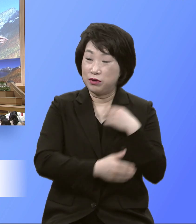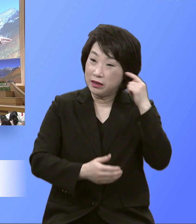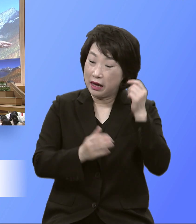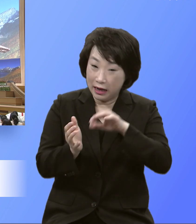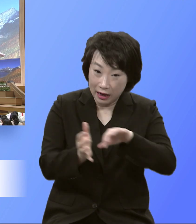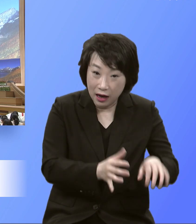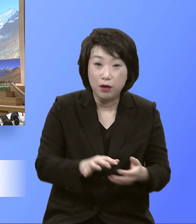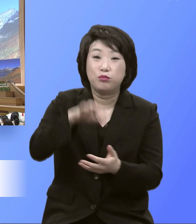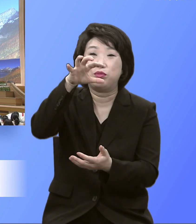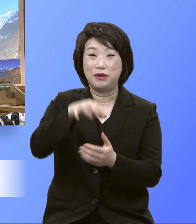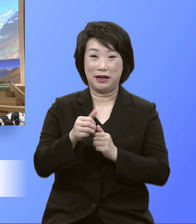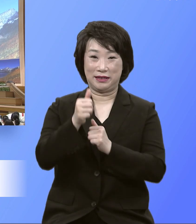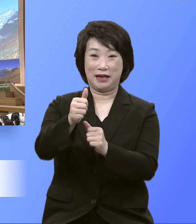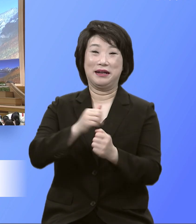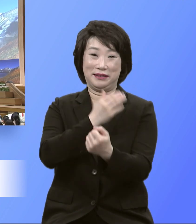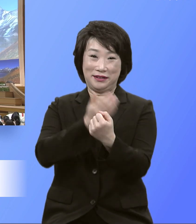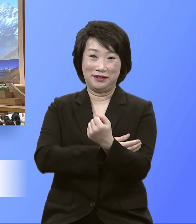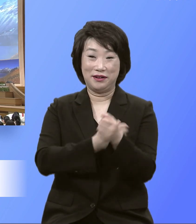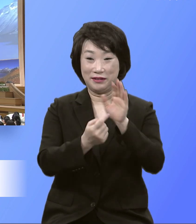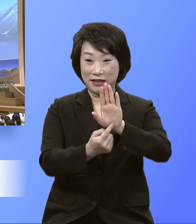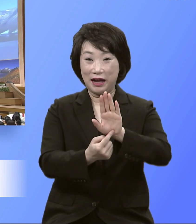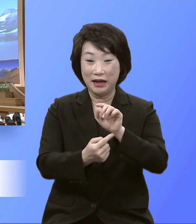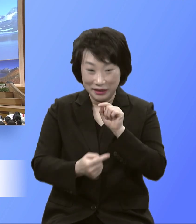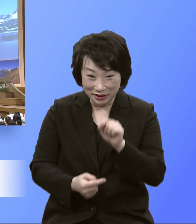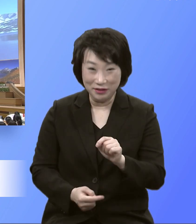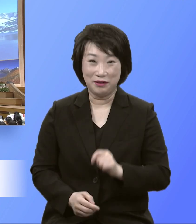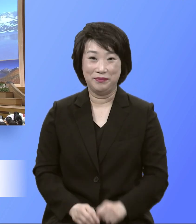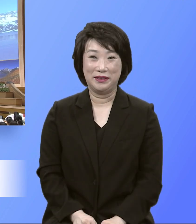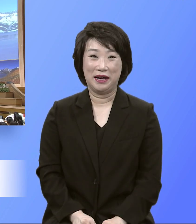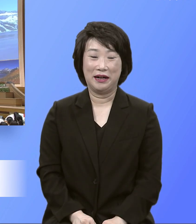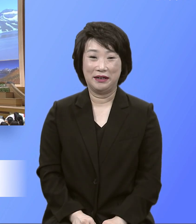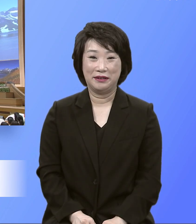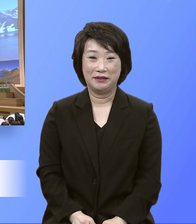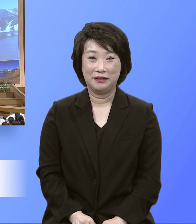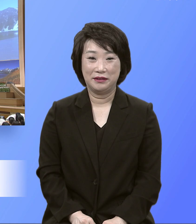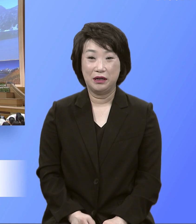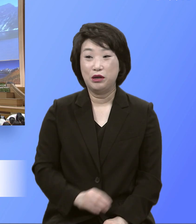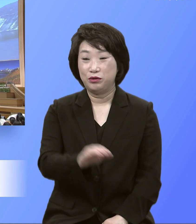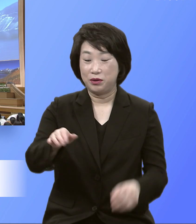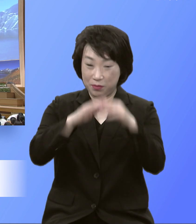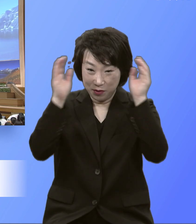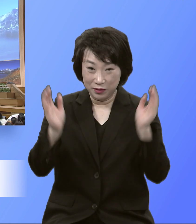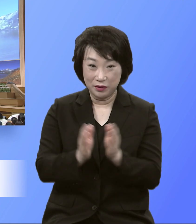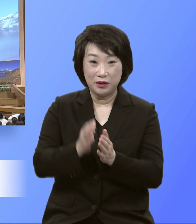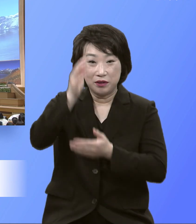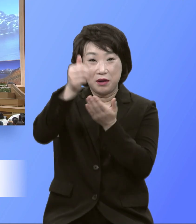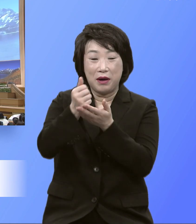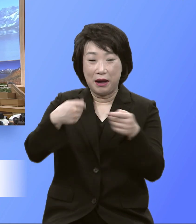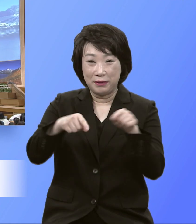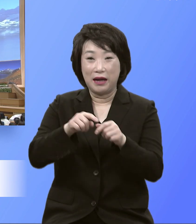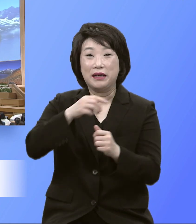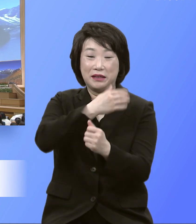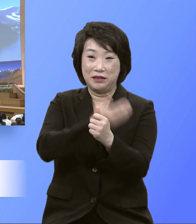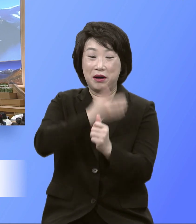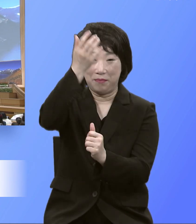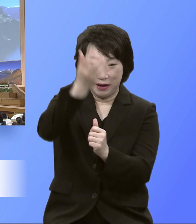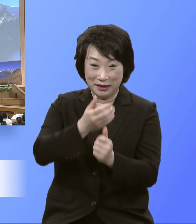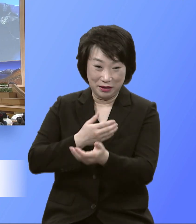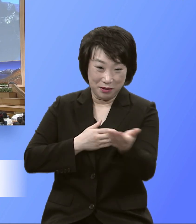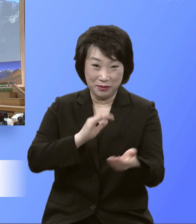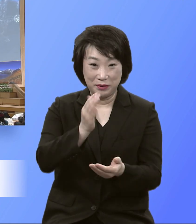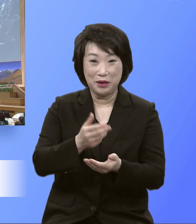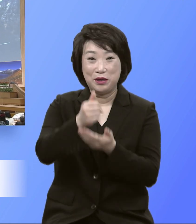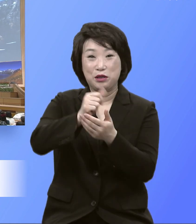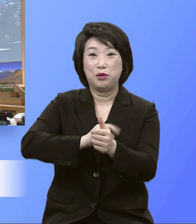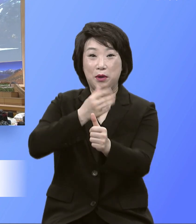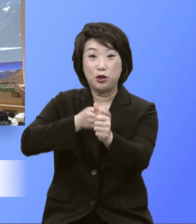생각을 제거하느냐. 이것이 능력입니다. 우리 모두 성령으로 능력받는 여러분 되기를 주님의 이름으로